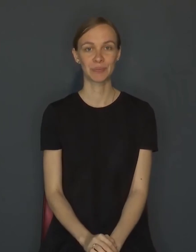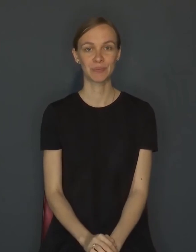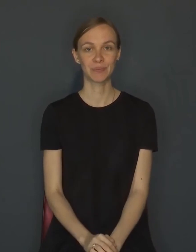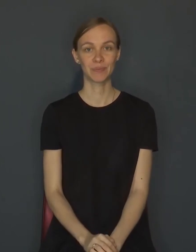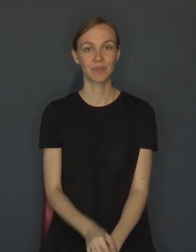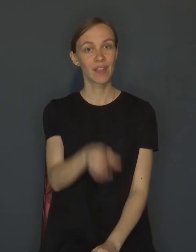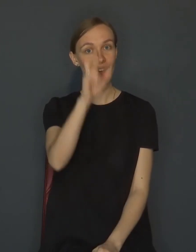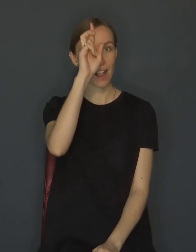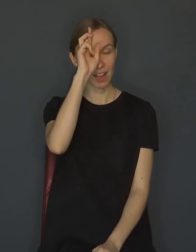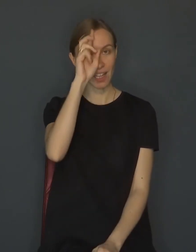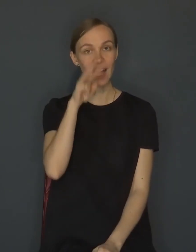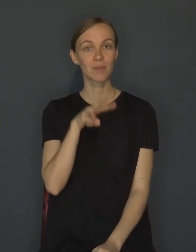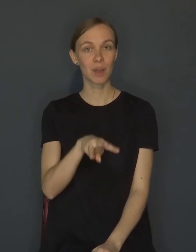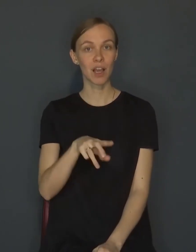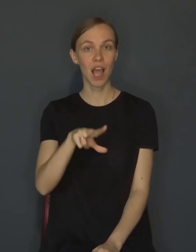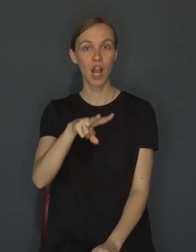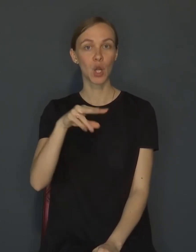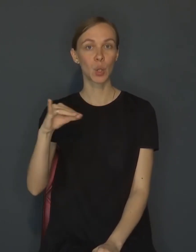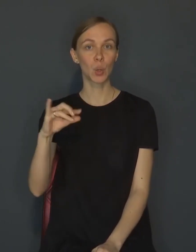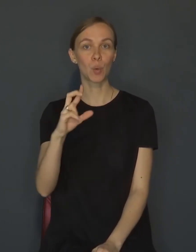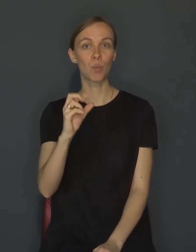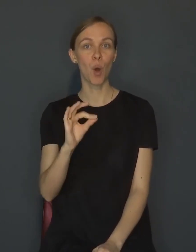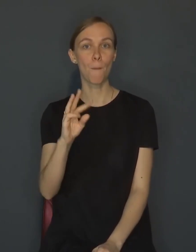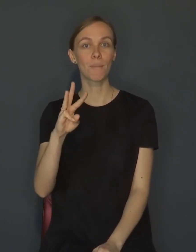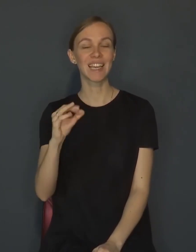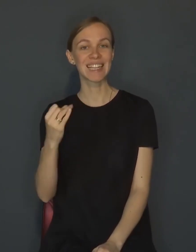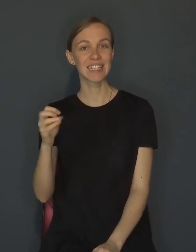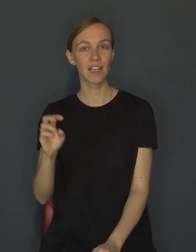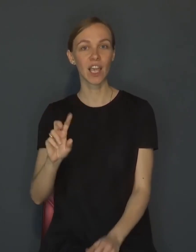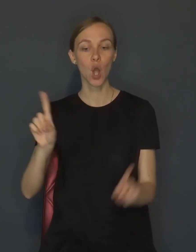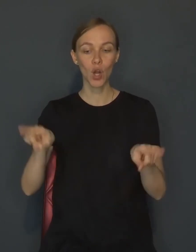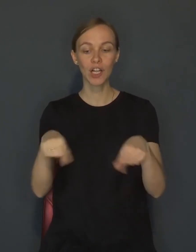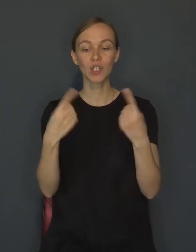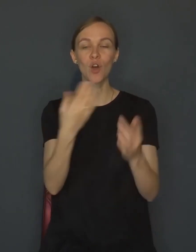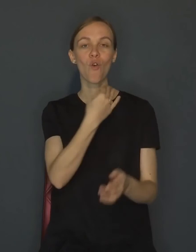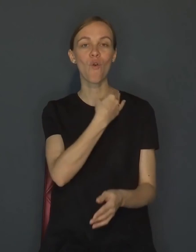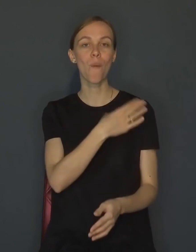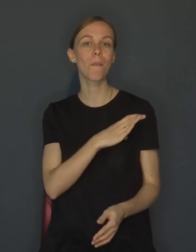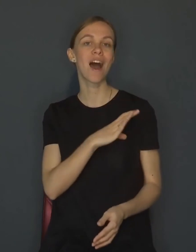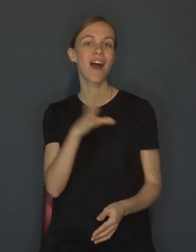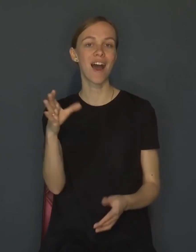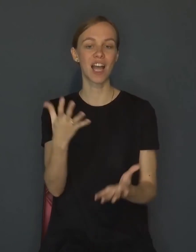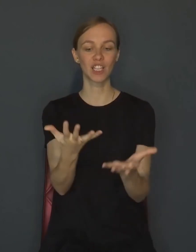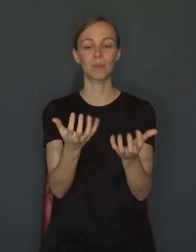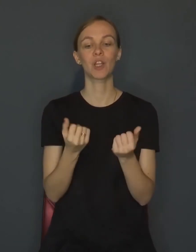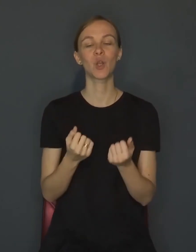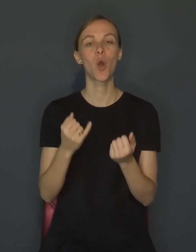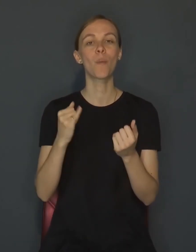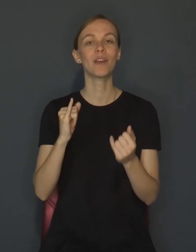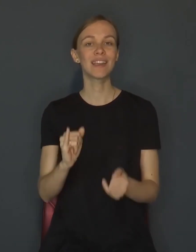Князь Михайло Любомирський організовував багаті прийоми і карнавали під час